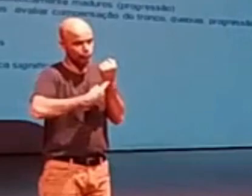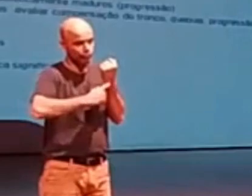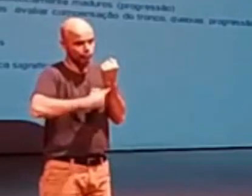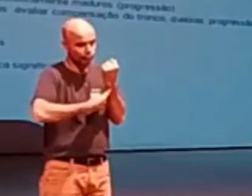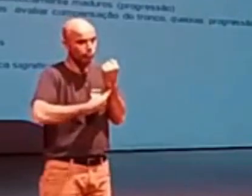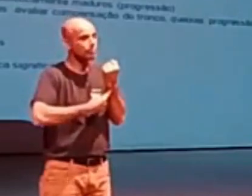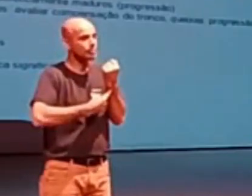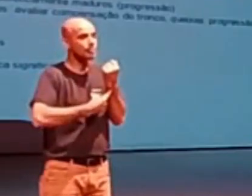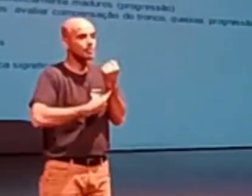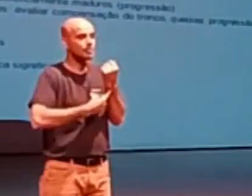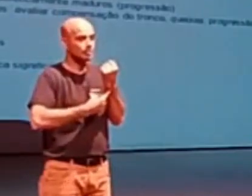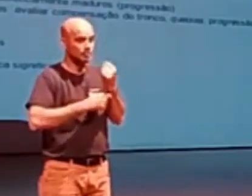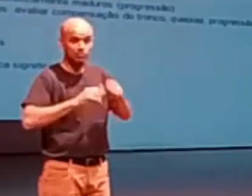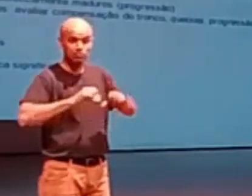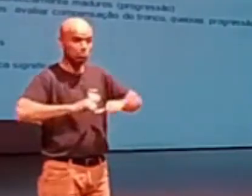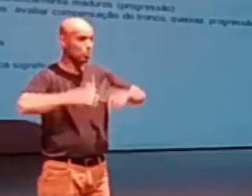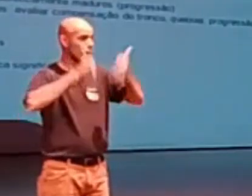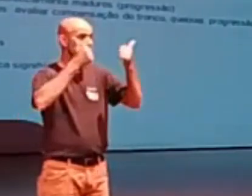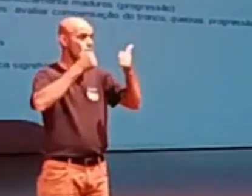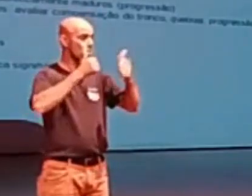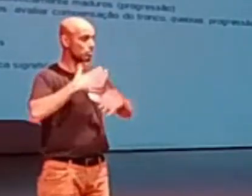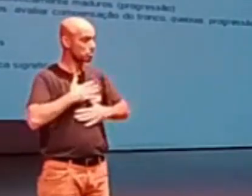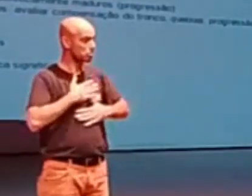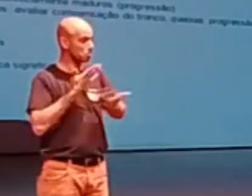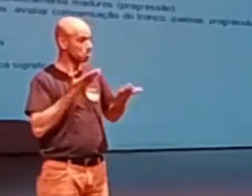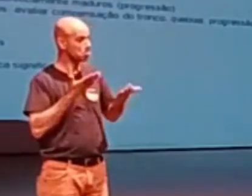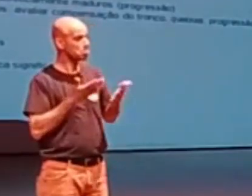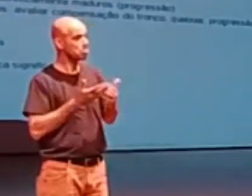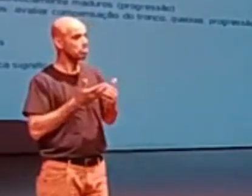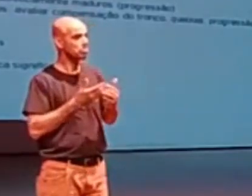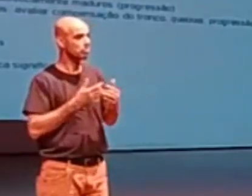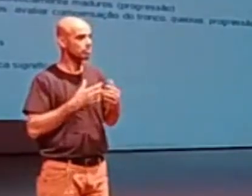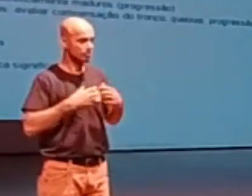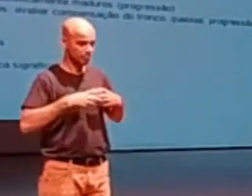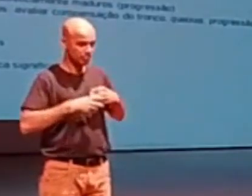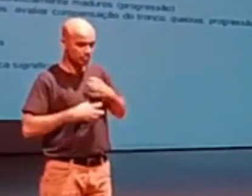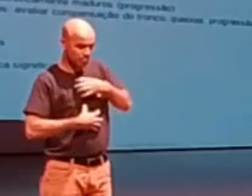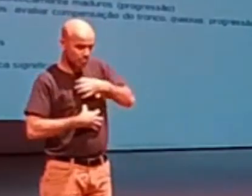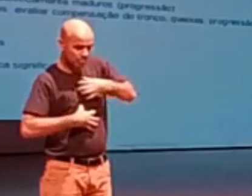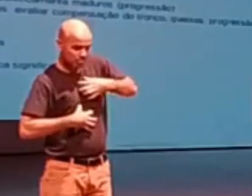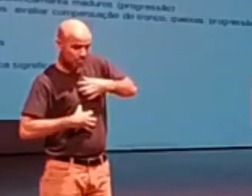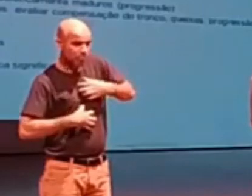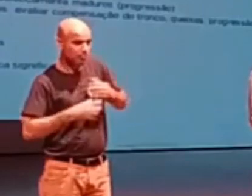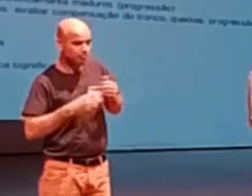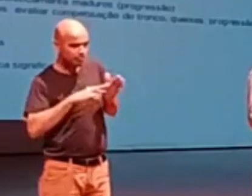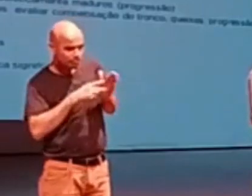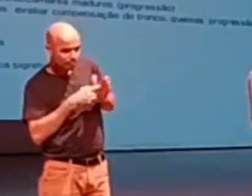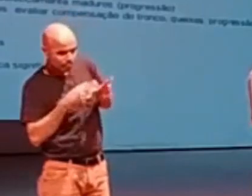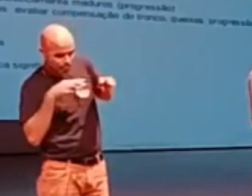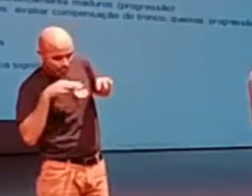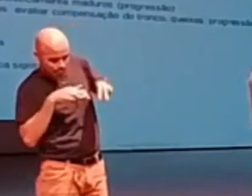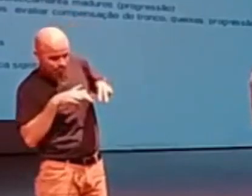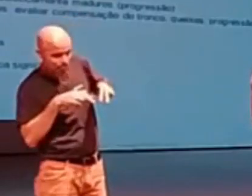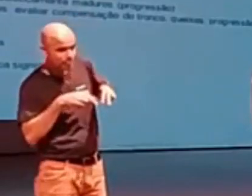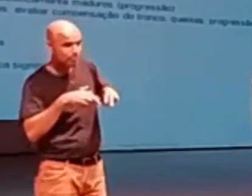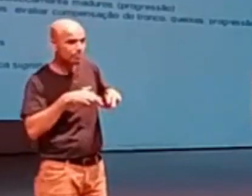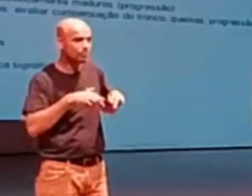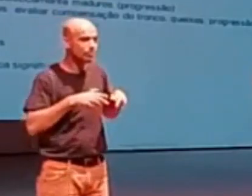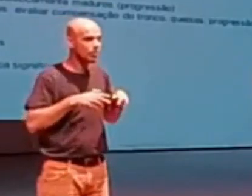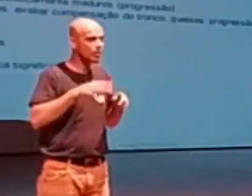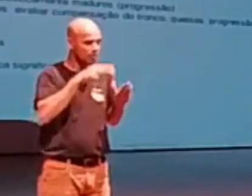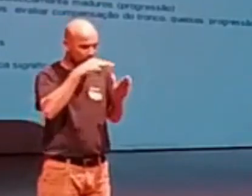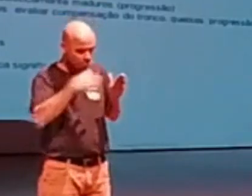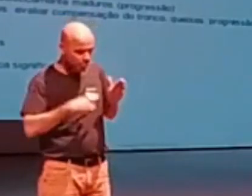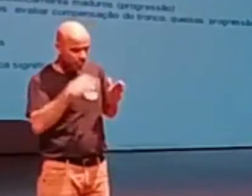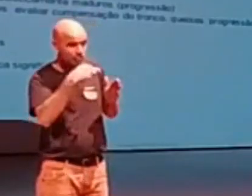Melhorou, resolveu o problema dele. Eu até me surpreendi. E algumas deformidades estéticas significativas. Mas essas deformidades estéticas, convenhamos,